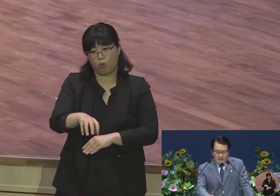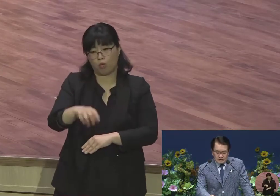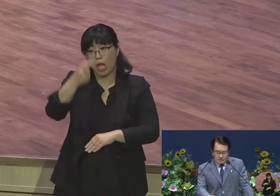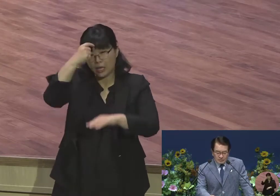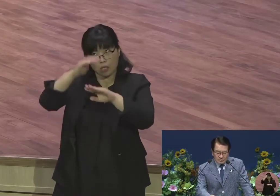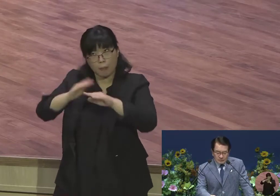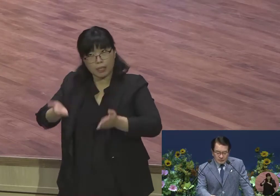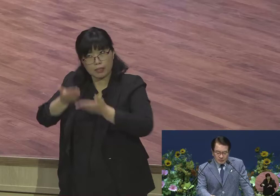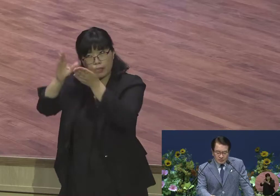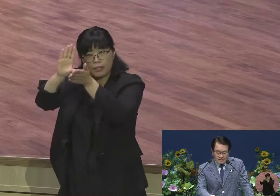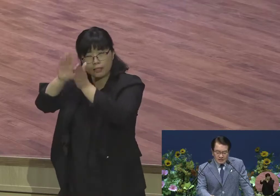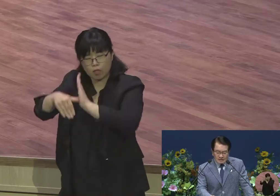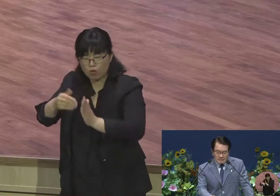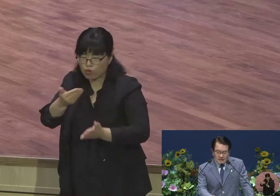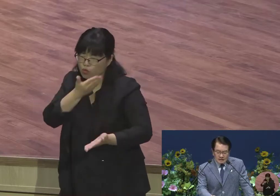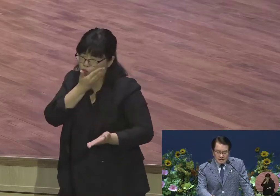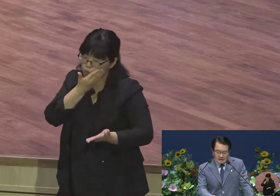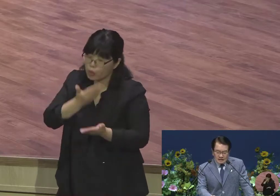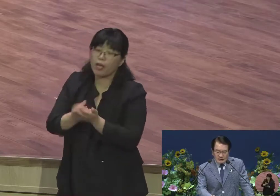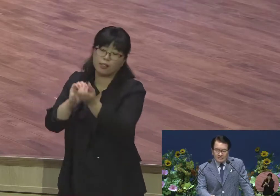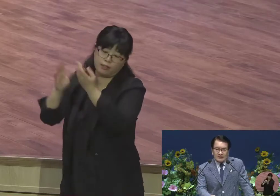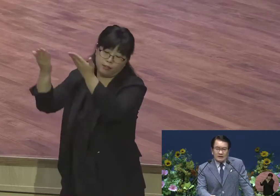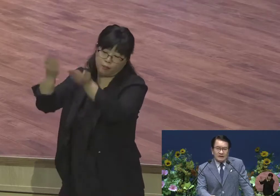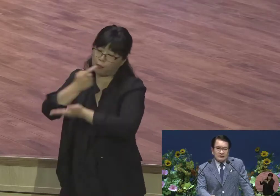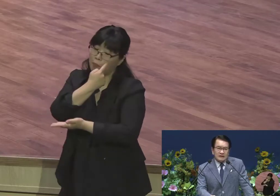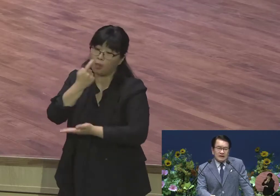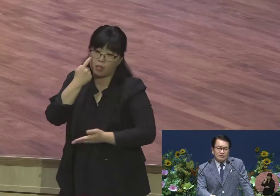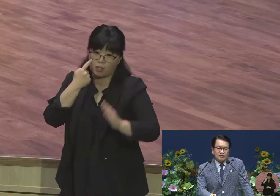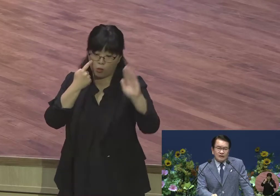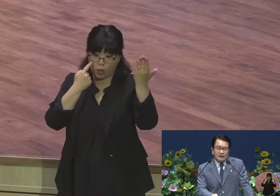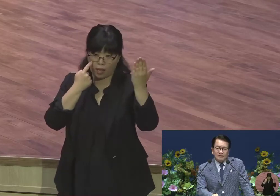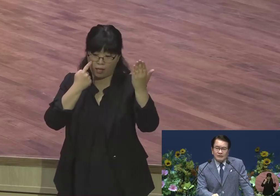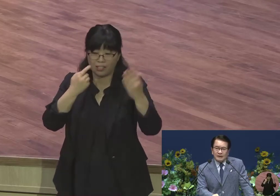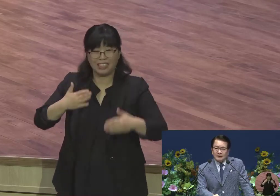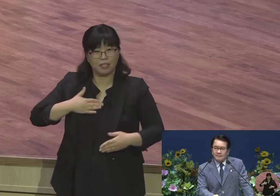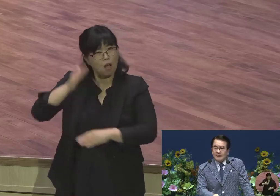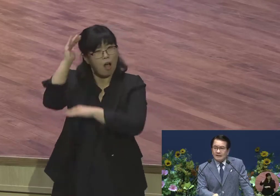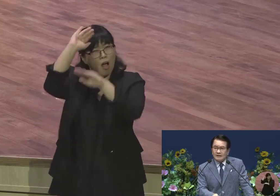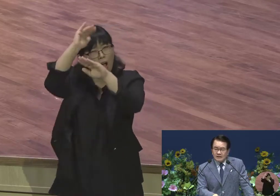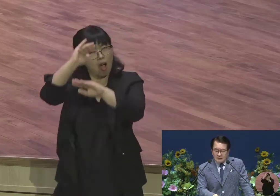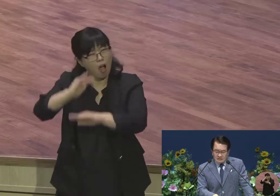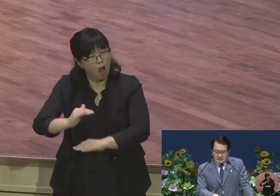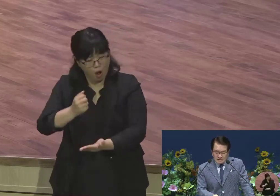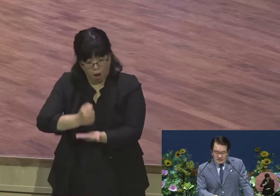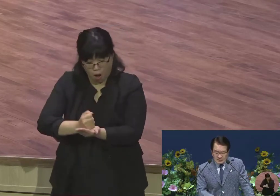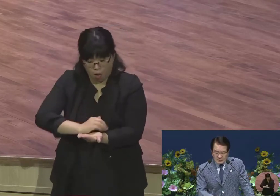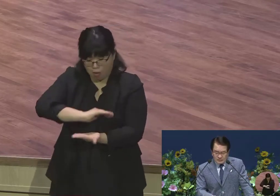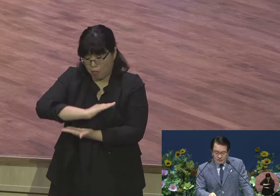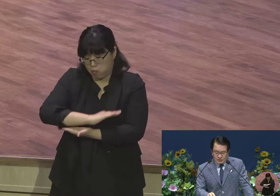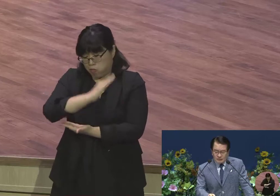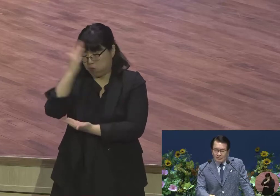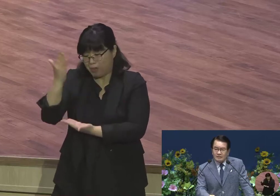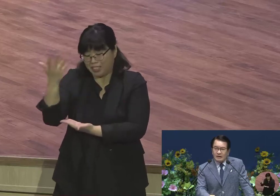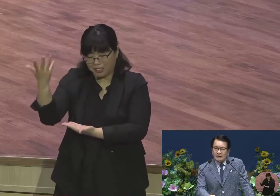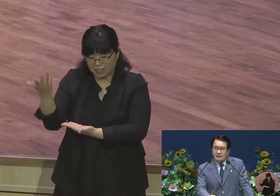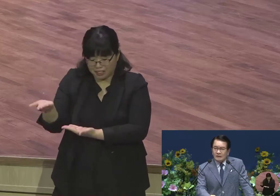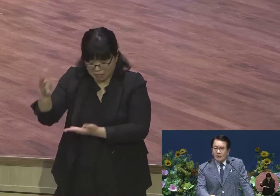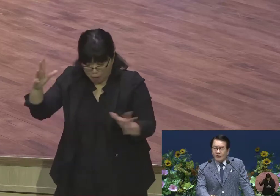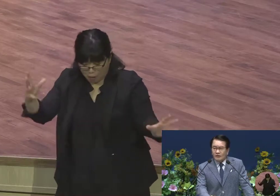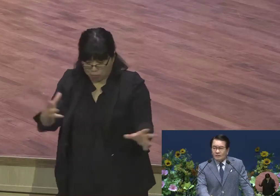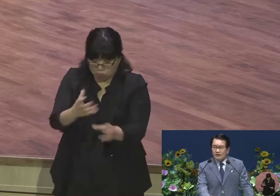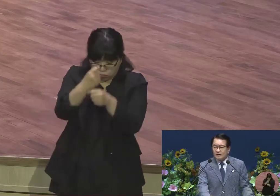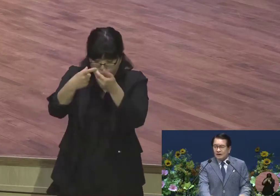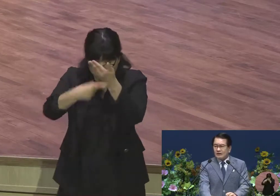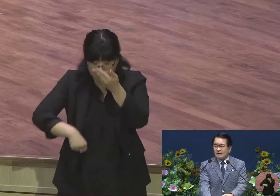말씀을 드리고 오늘은 5월의 마지막 날입니다. 그래서 가족과 함께 드리는 이 금요 기도입니다.